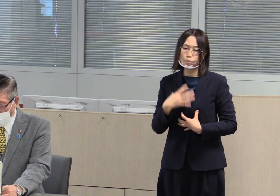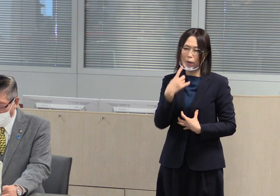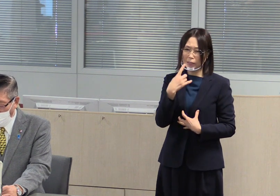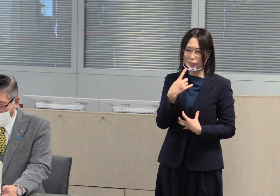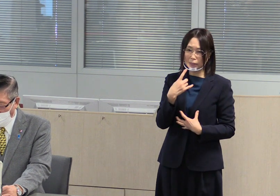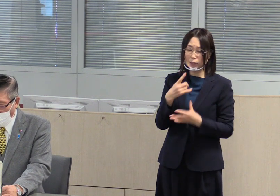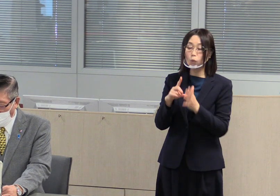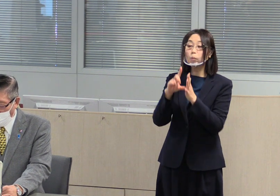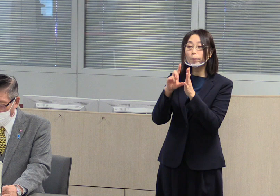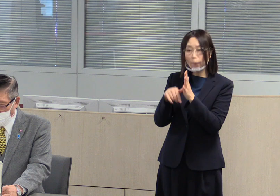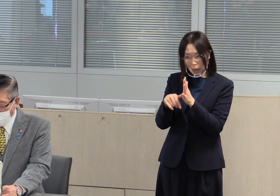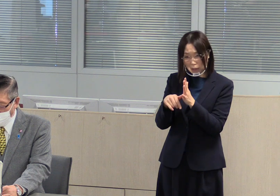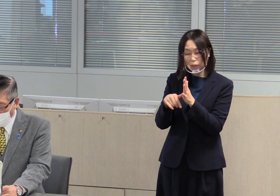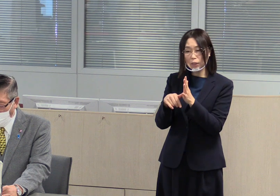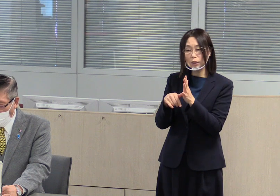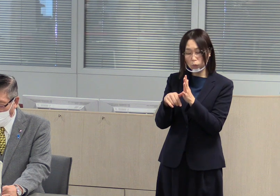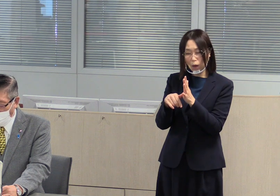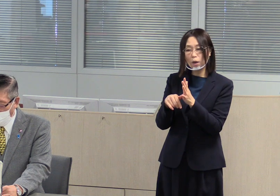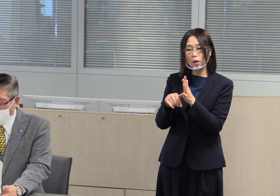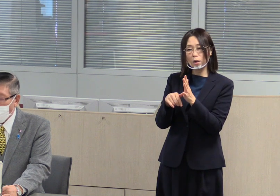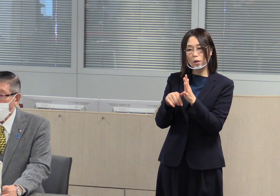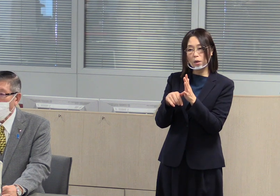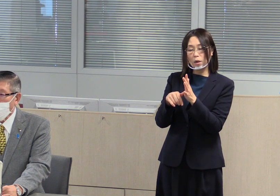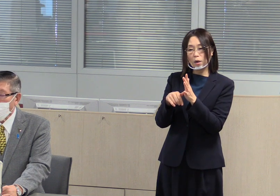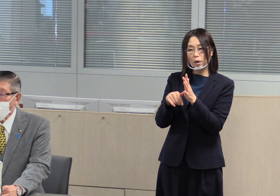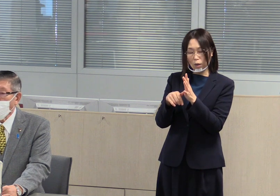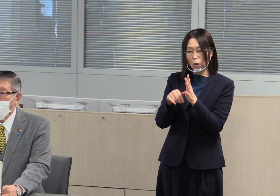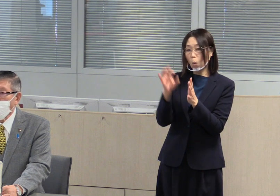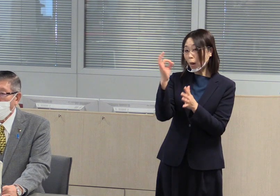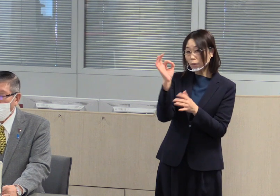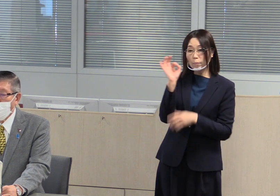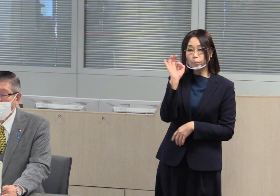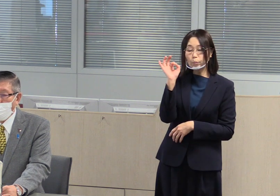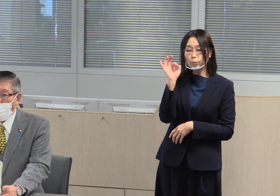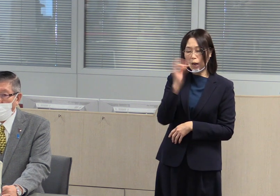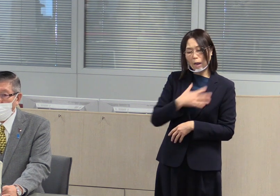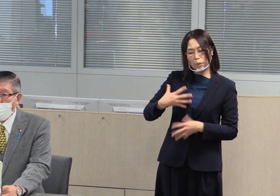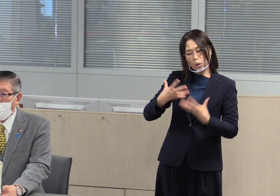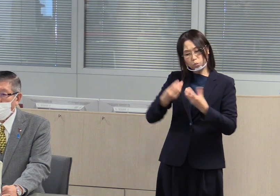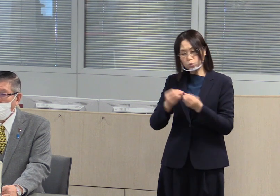おられれば、この方については無症状の場合は、